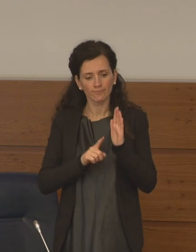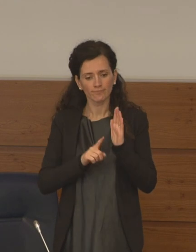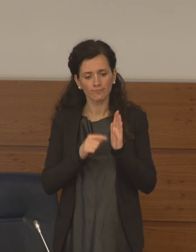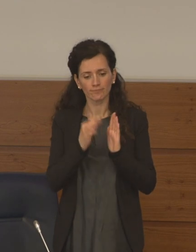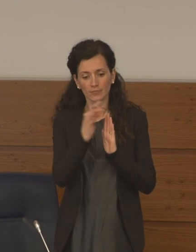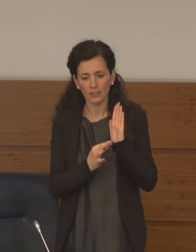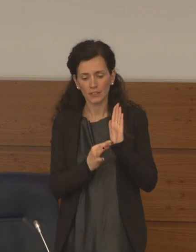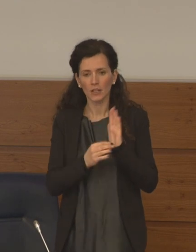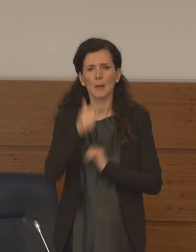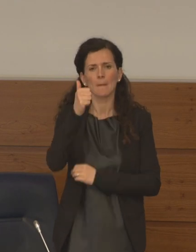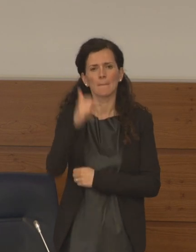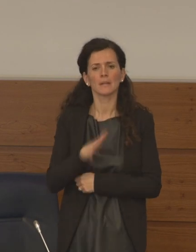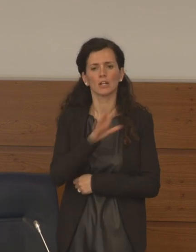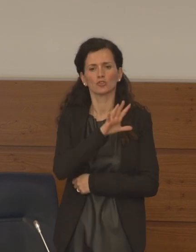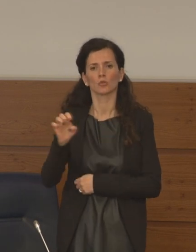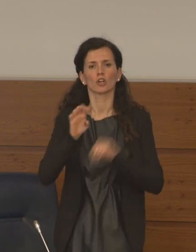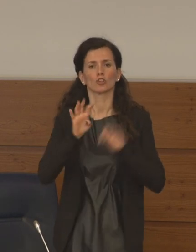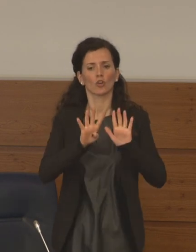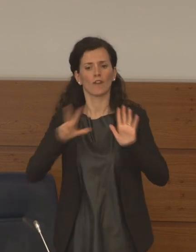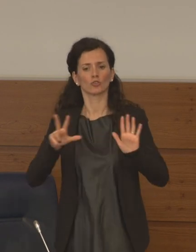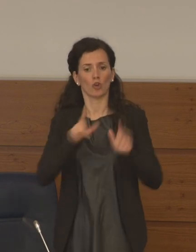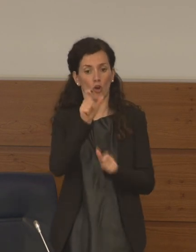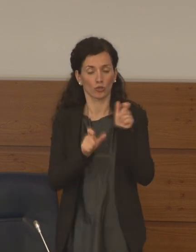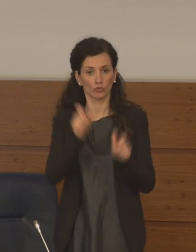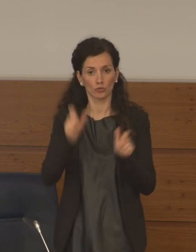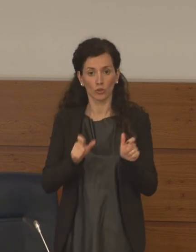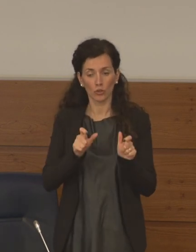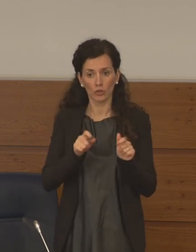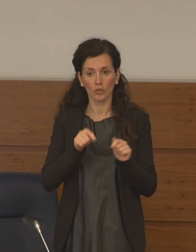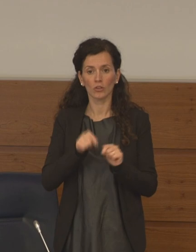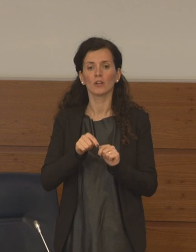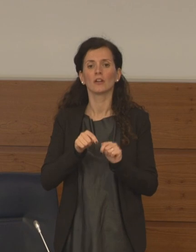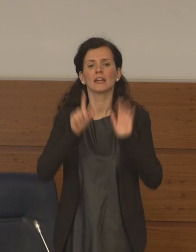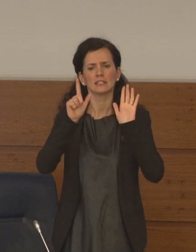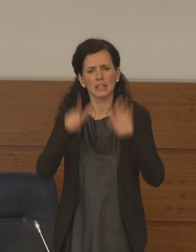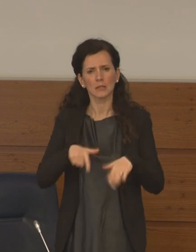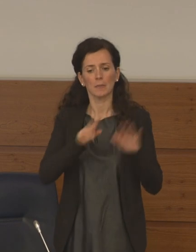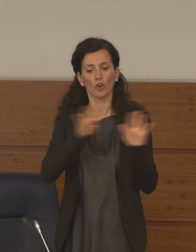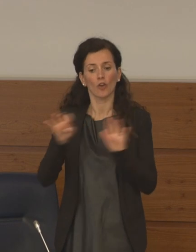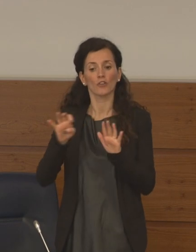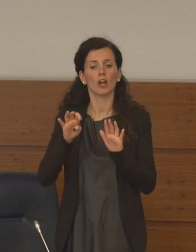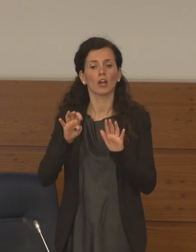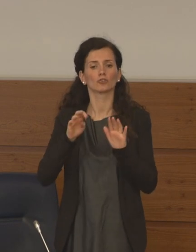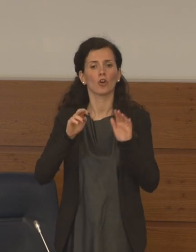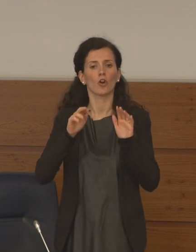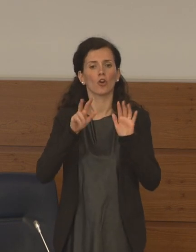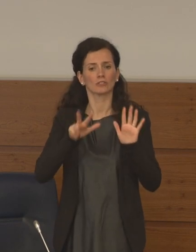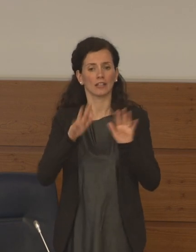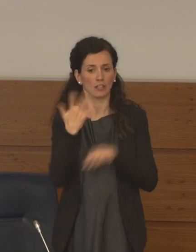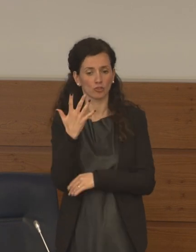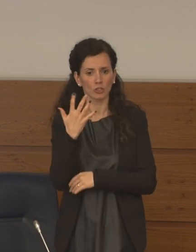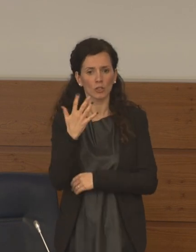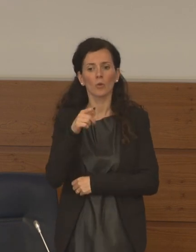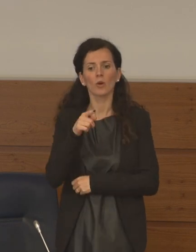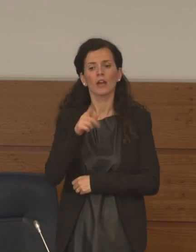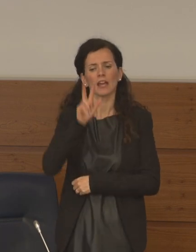1.598 unità passa 7.985 di queste